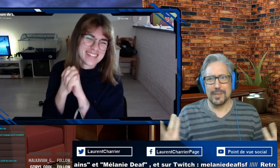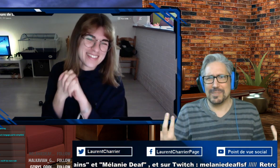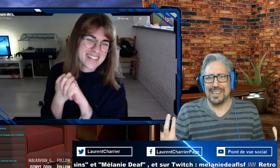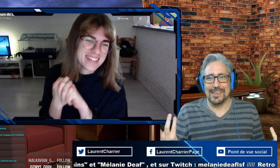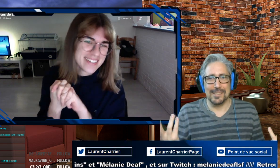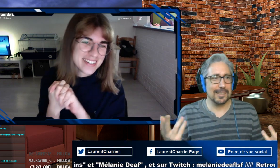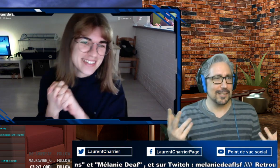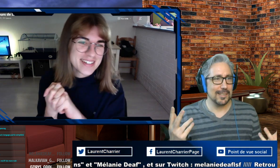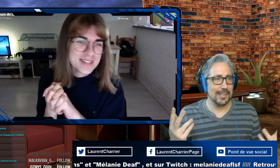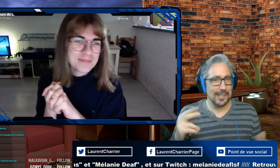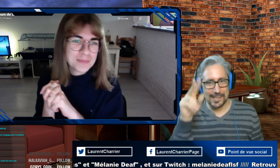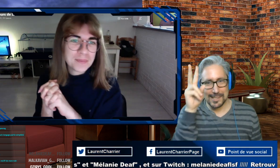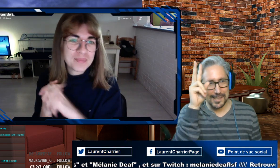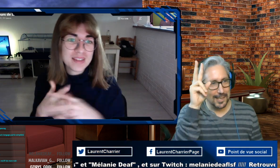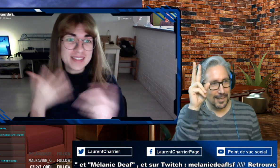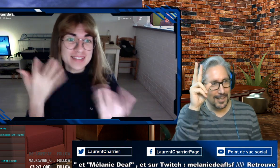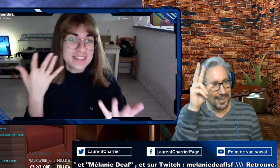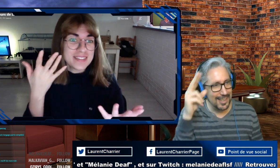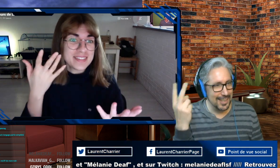On crie, mais ça.